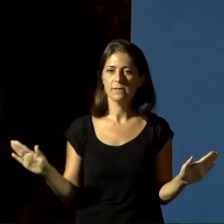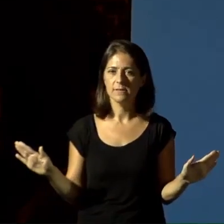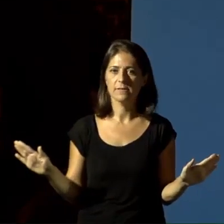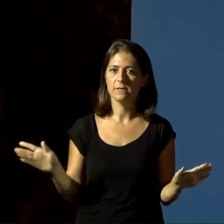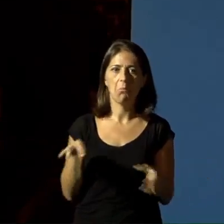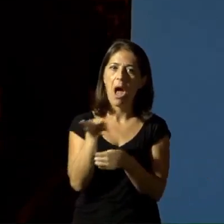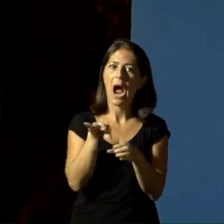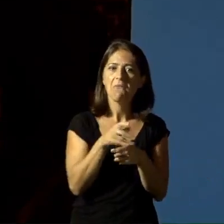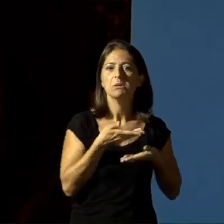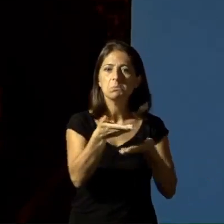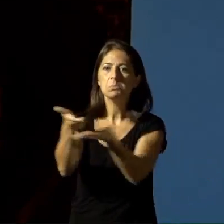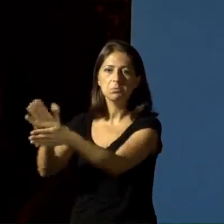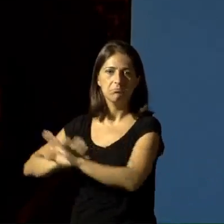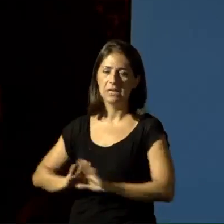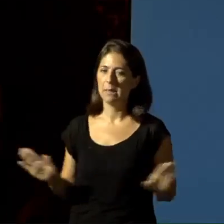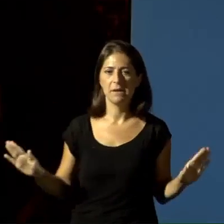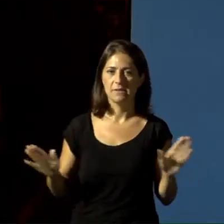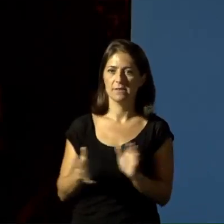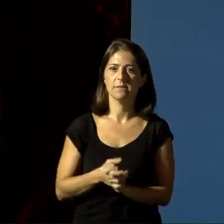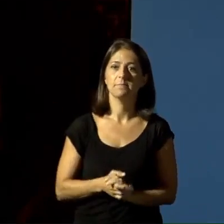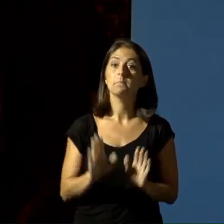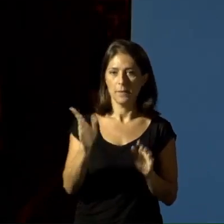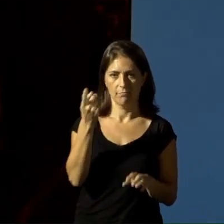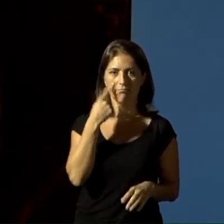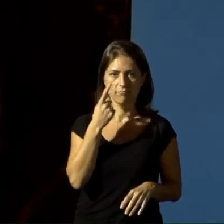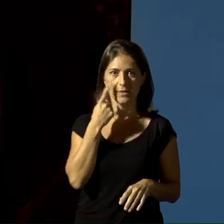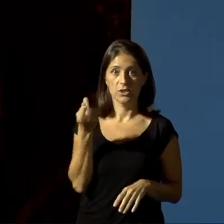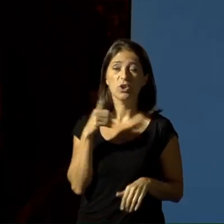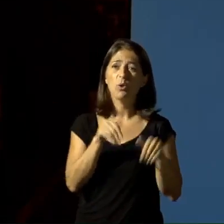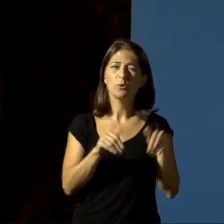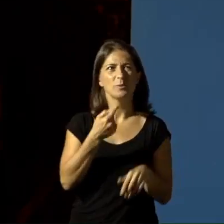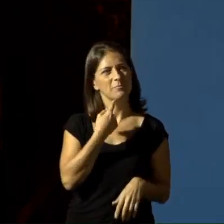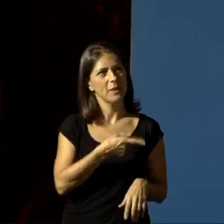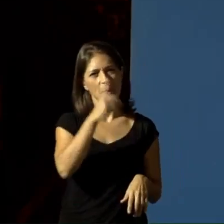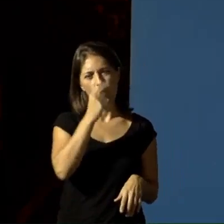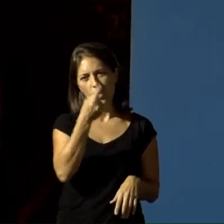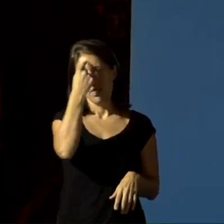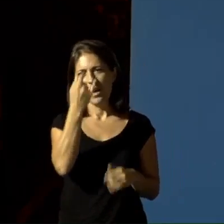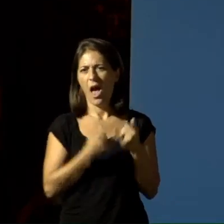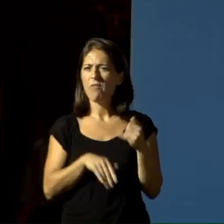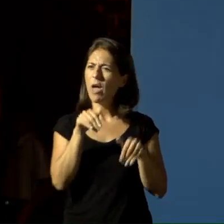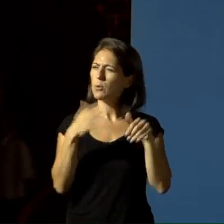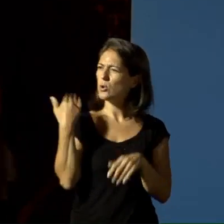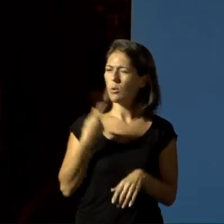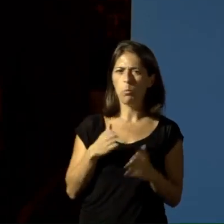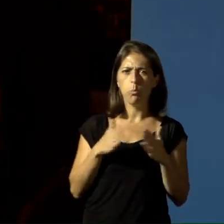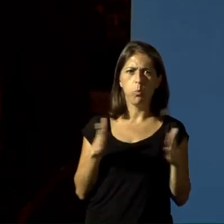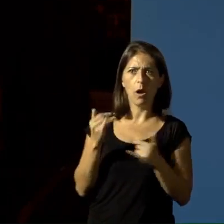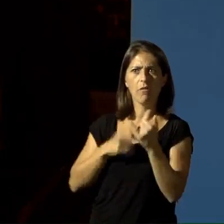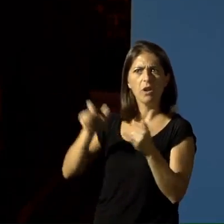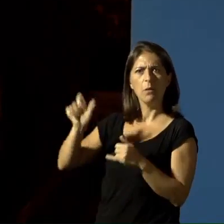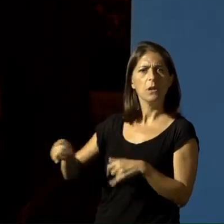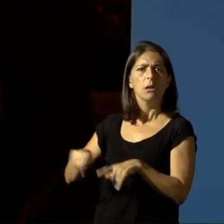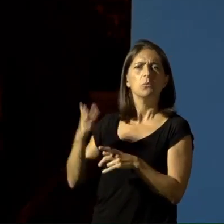Convidar a café, verdad? Pero mirade, é que iso dos votos fixo-me recordar unha cousa. Os votos, a primeira vez que escoitei falar dos votos era